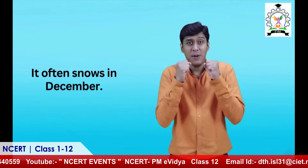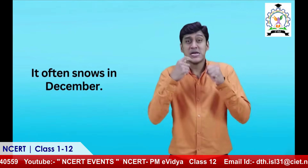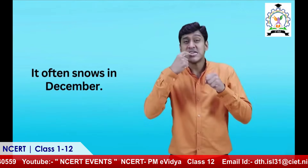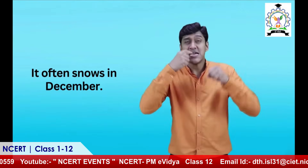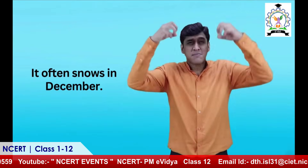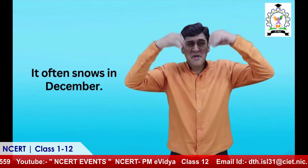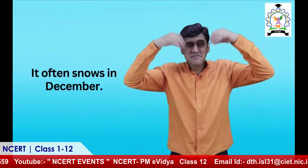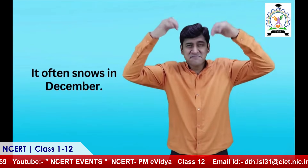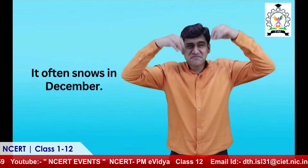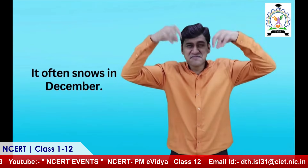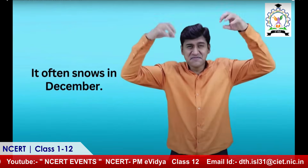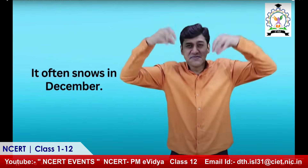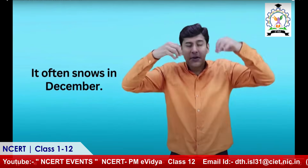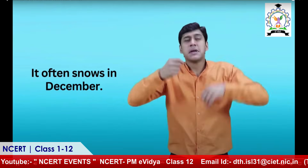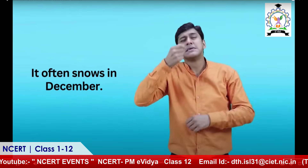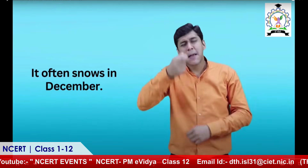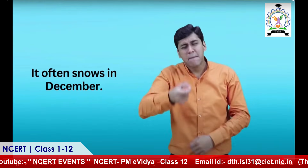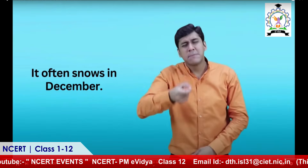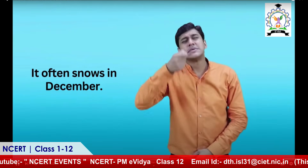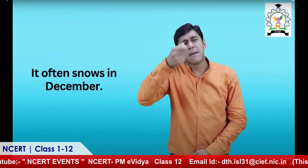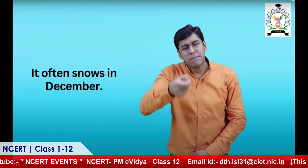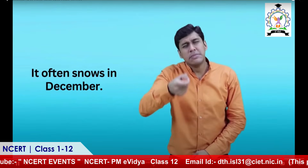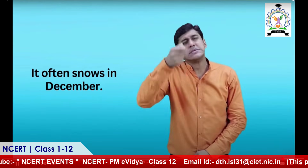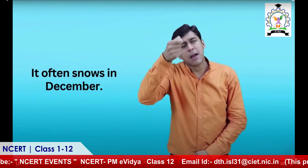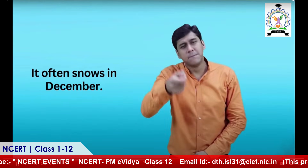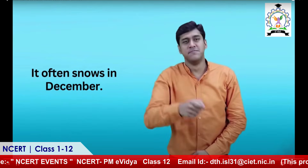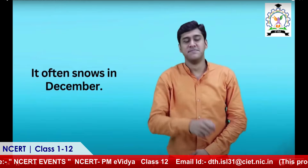दिसंबर के महीने में कभी कभी बर्फ पड़ती है।